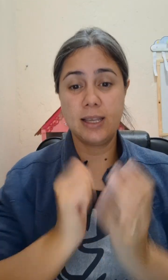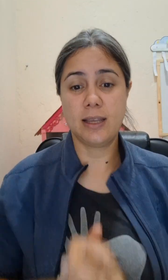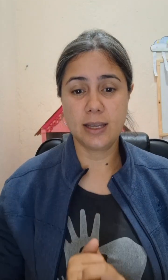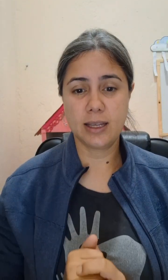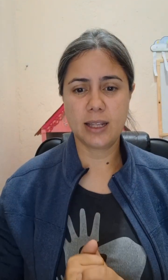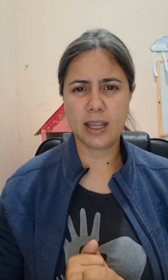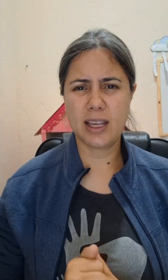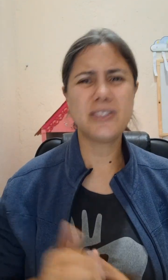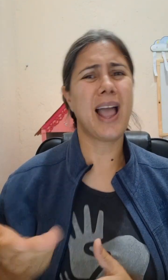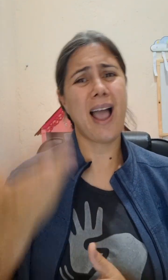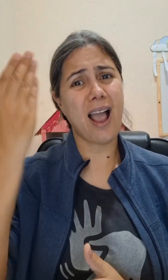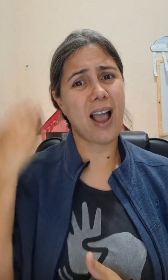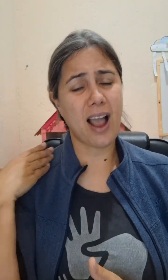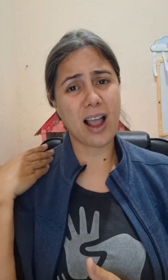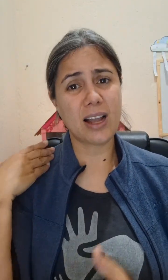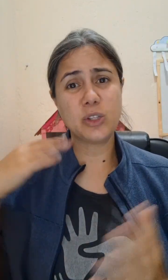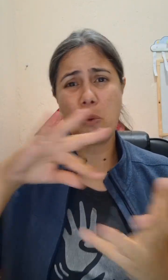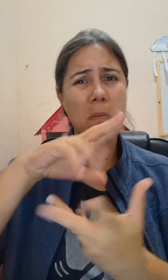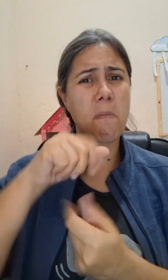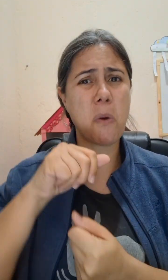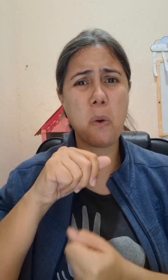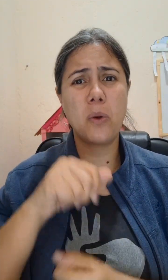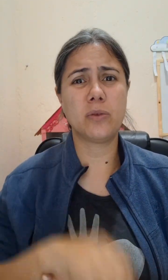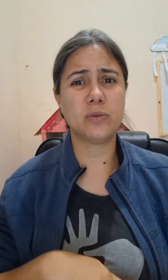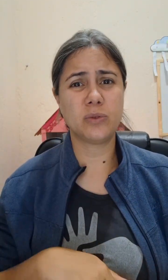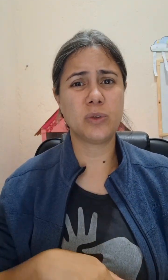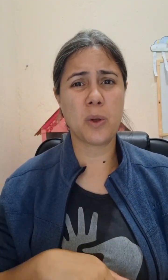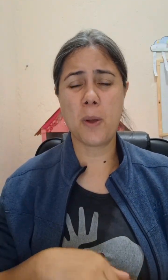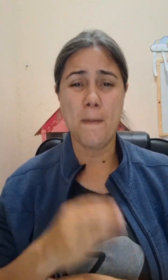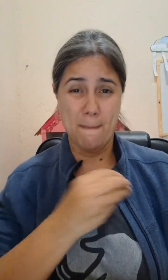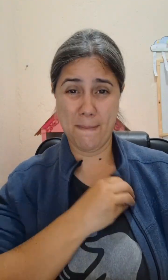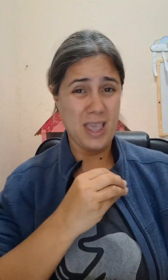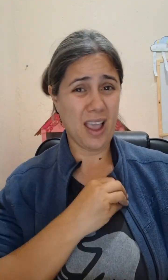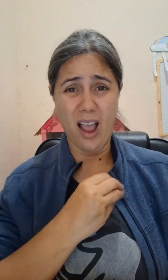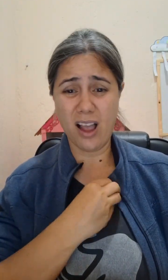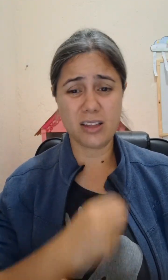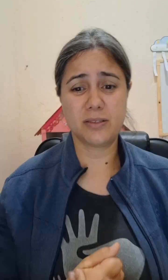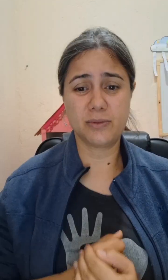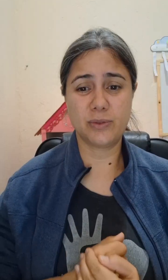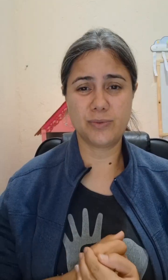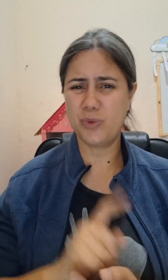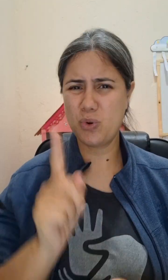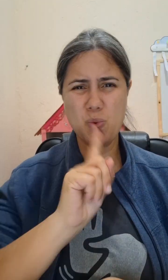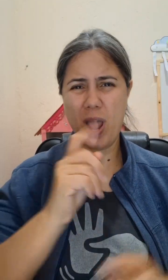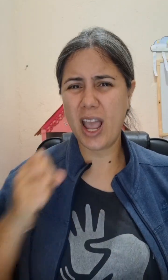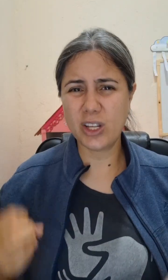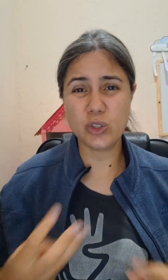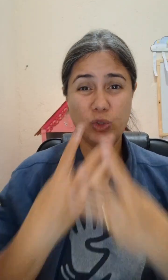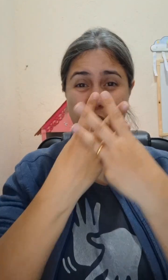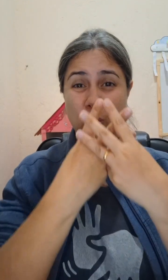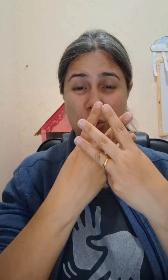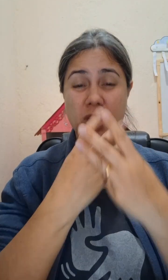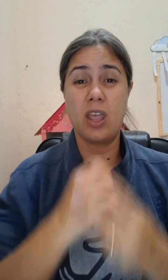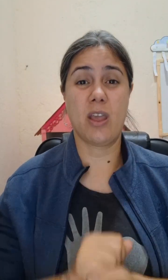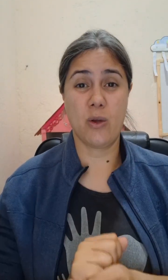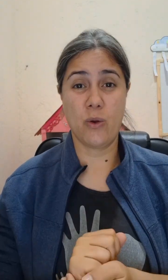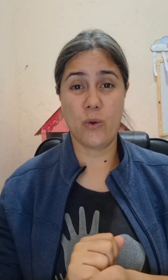ensina essas pessoas cristãs que antes viviam no mundo pagão. Eles não